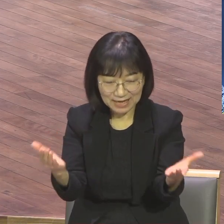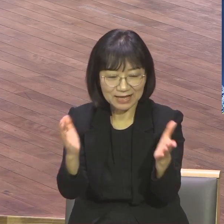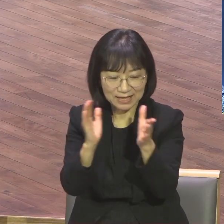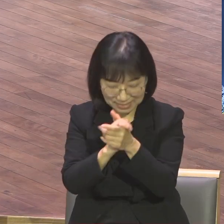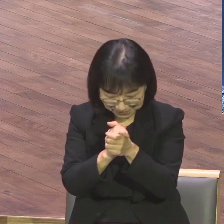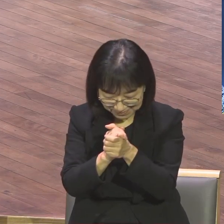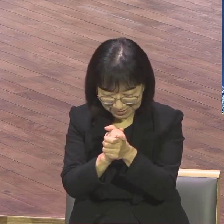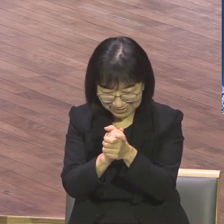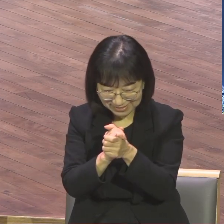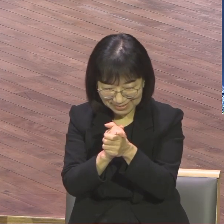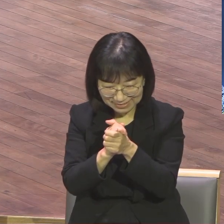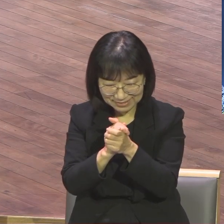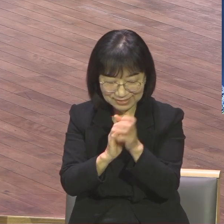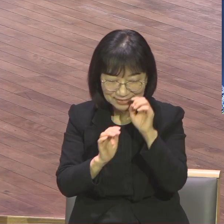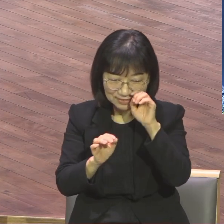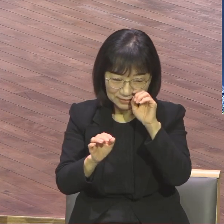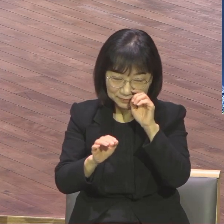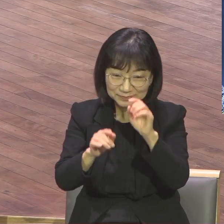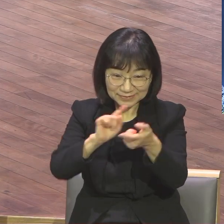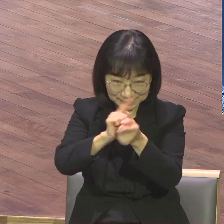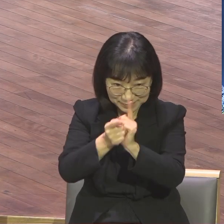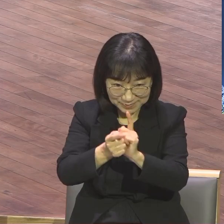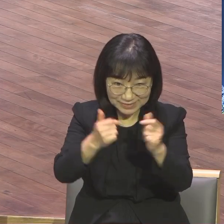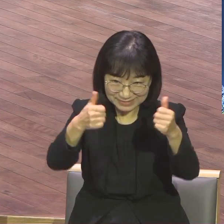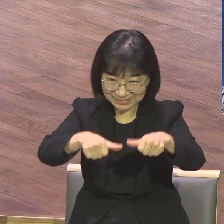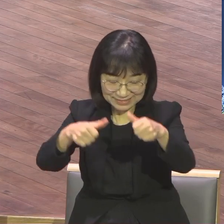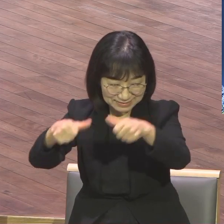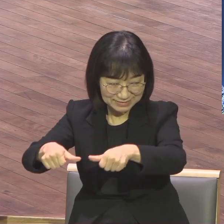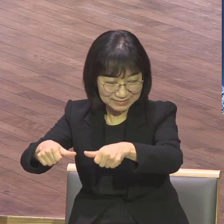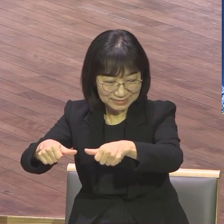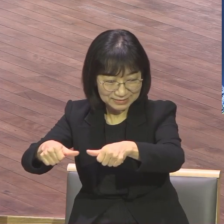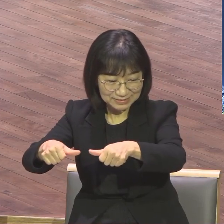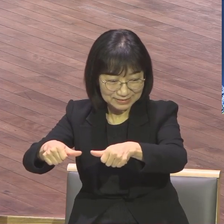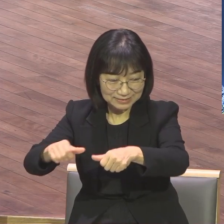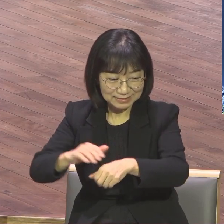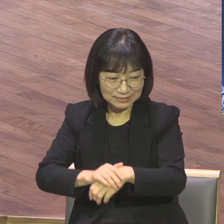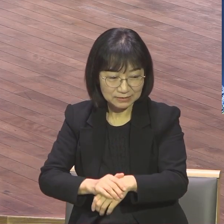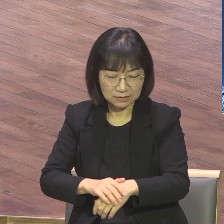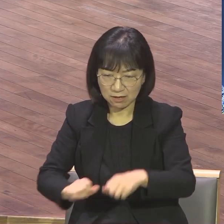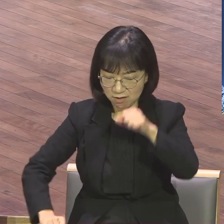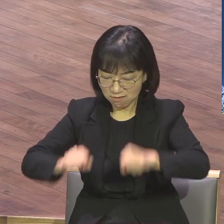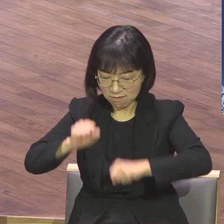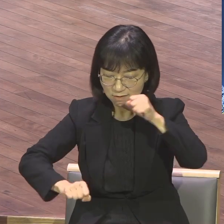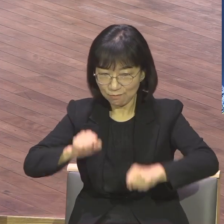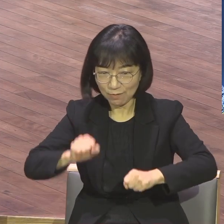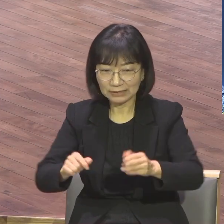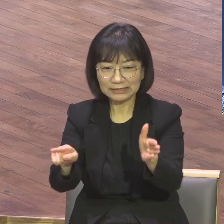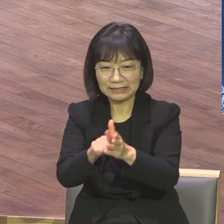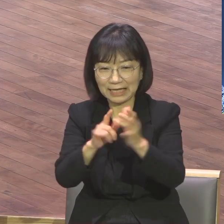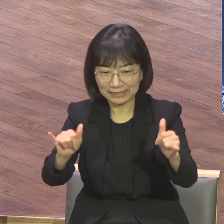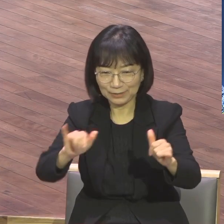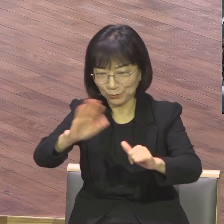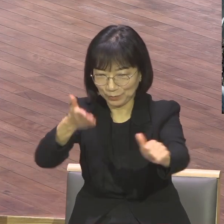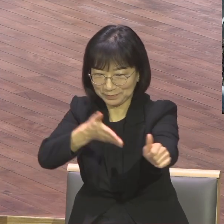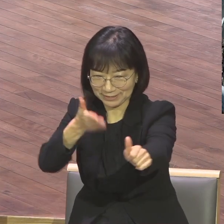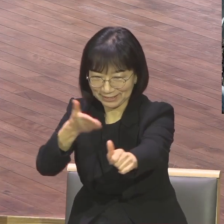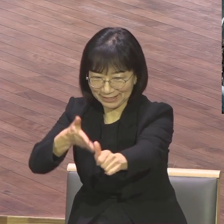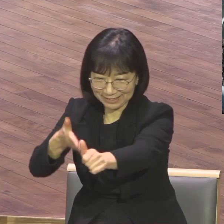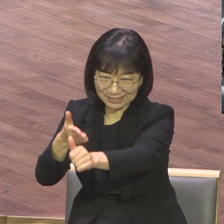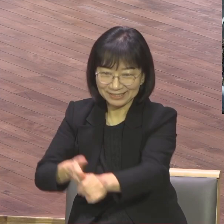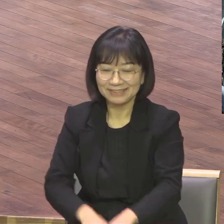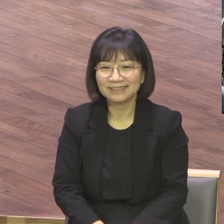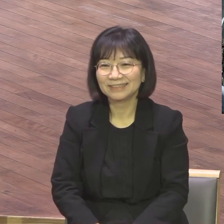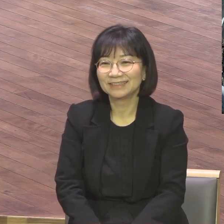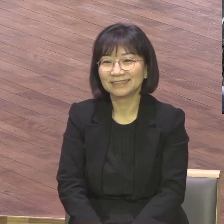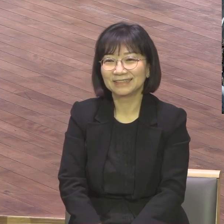아들이십니다. 아멘. 우리 해외 성도 서로 다 같이 인사합시다. 행동하는 신앙이 됩시다.